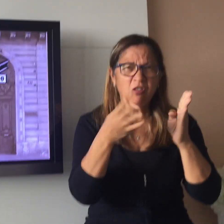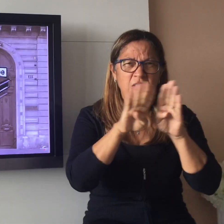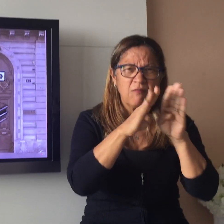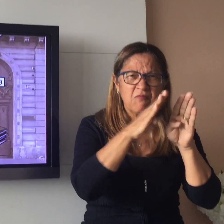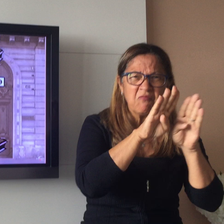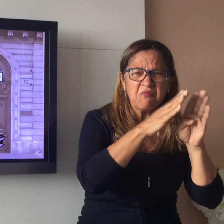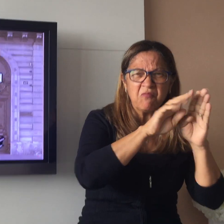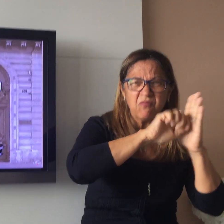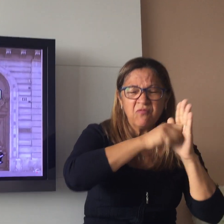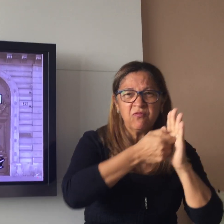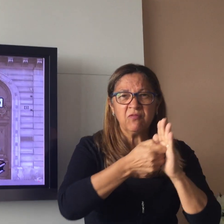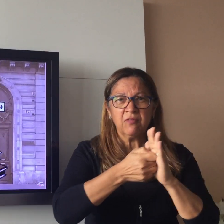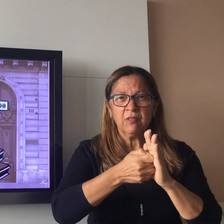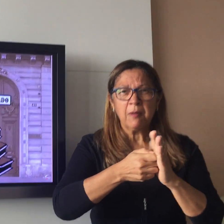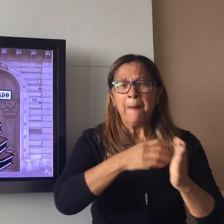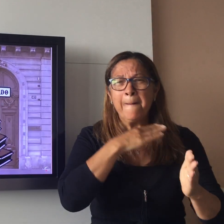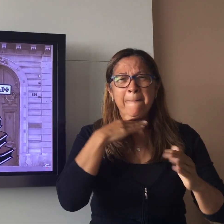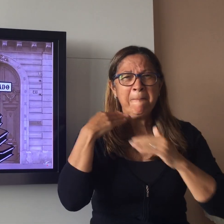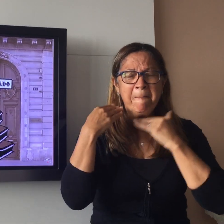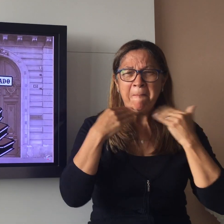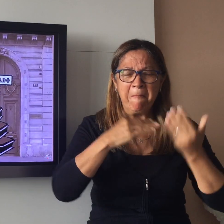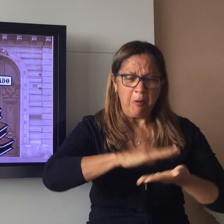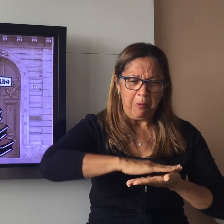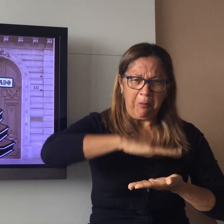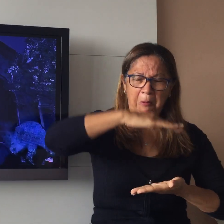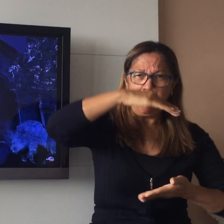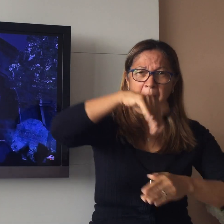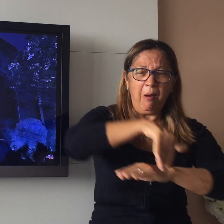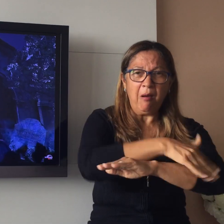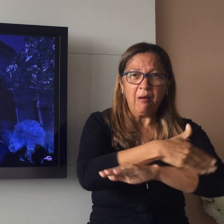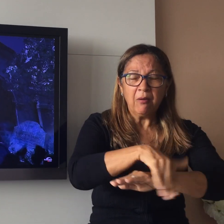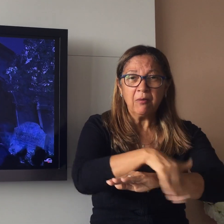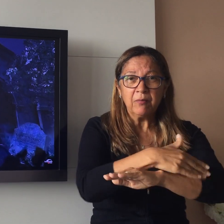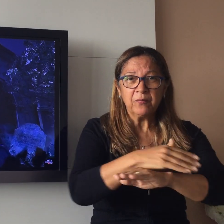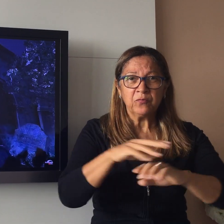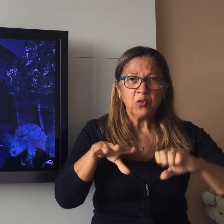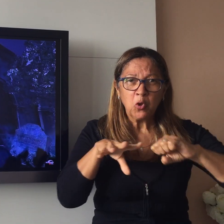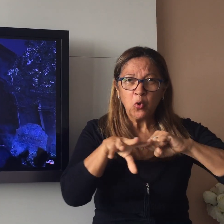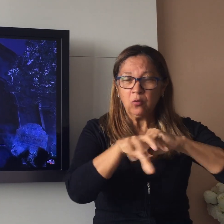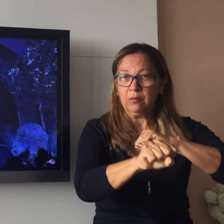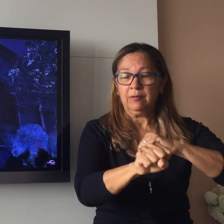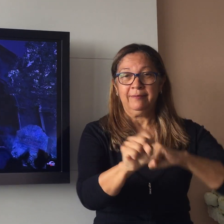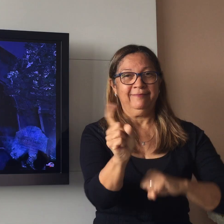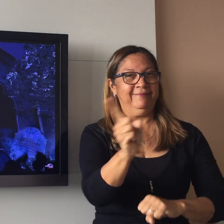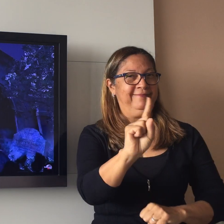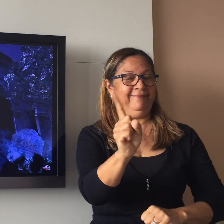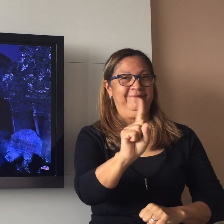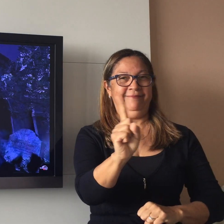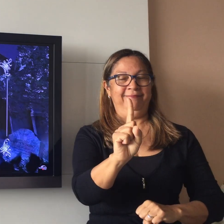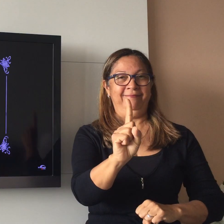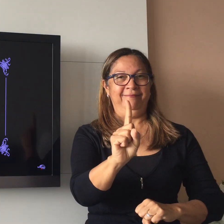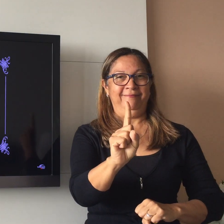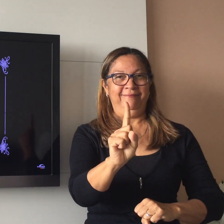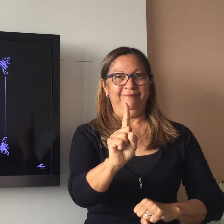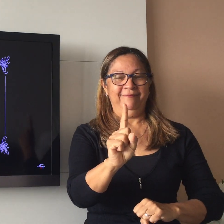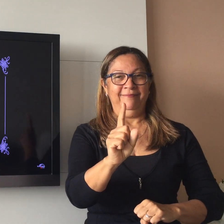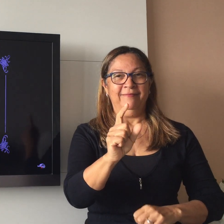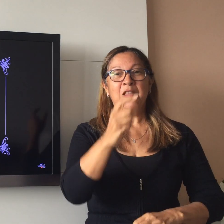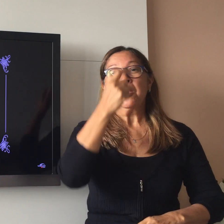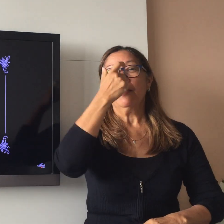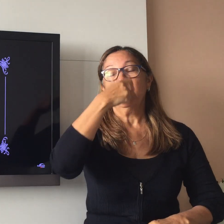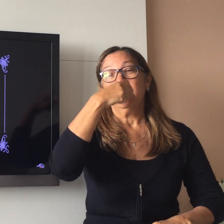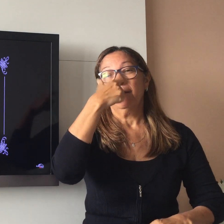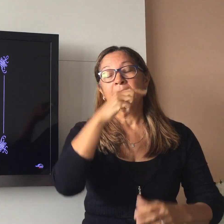fechados, cadáveres empilhados nas calçadas. Coronavírus? Não.